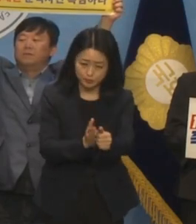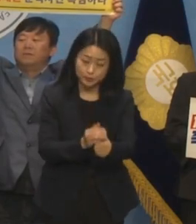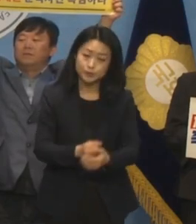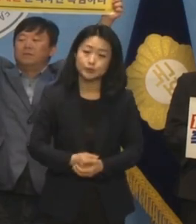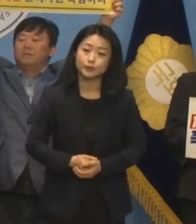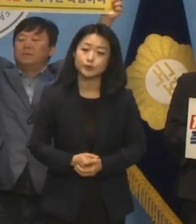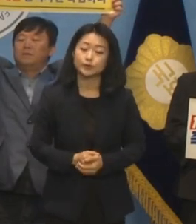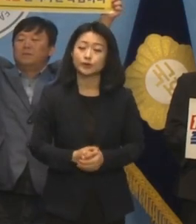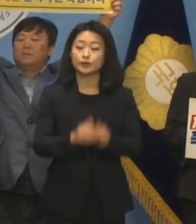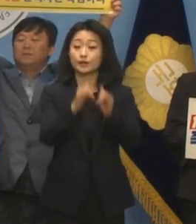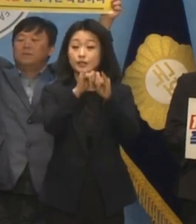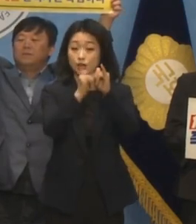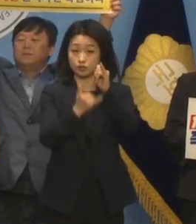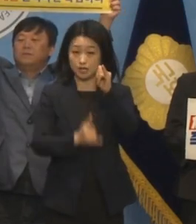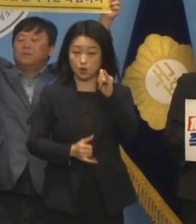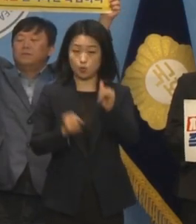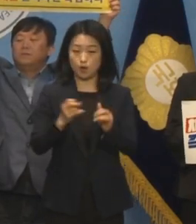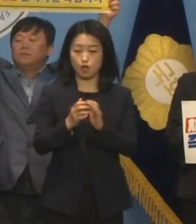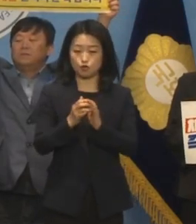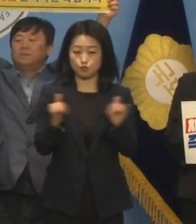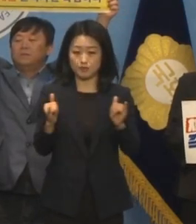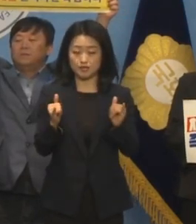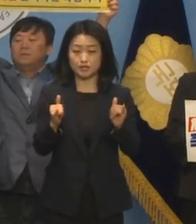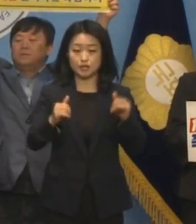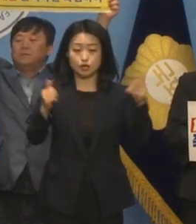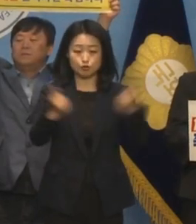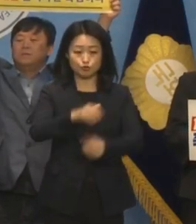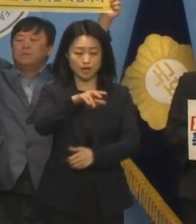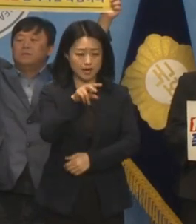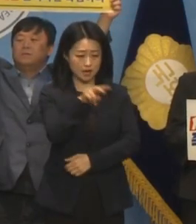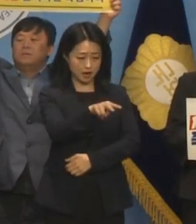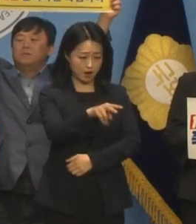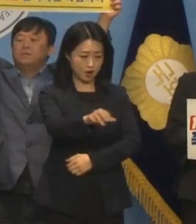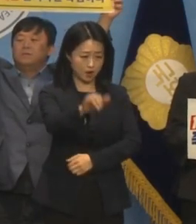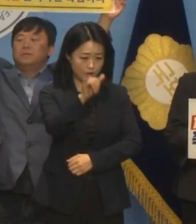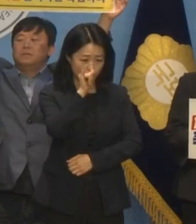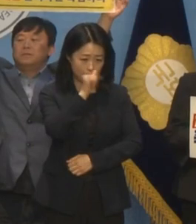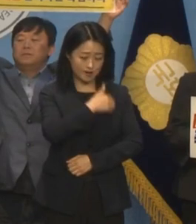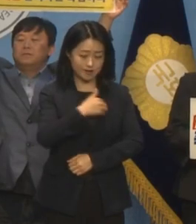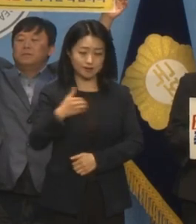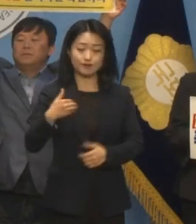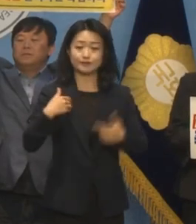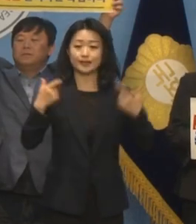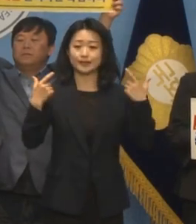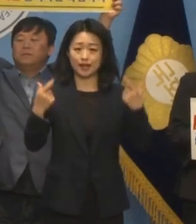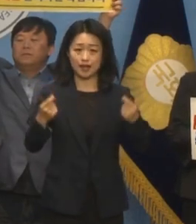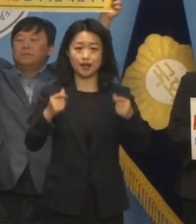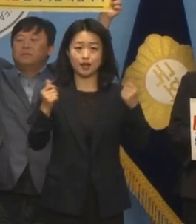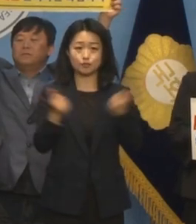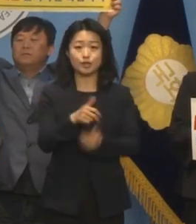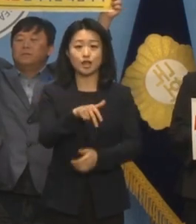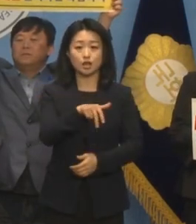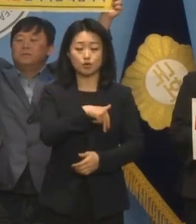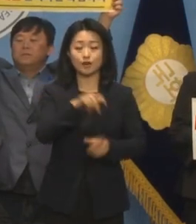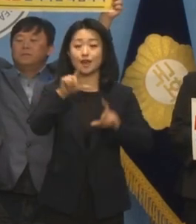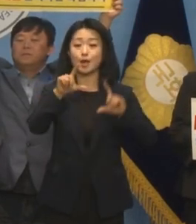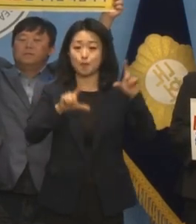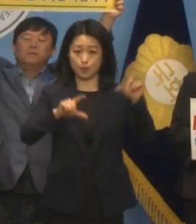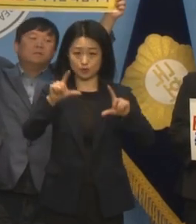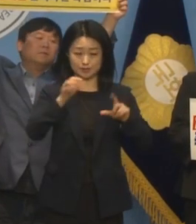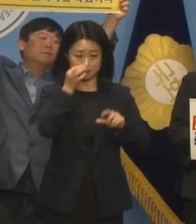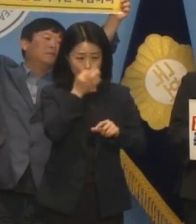국민이 오늘 국회를 지켜보고 있습니다. 역사와 국민 앞에 당당한 국회의원의